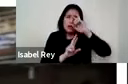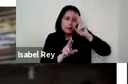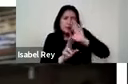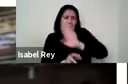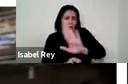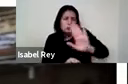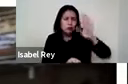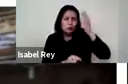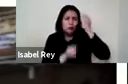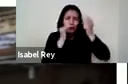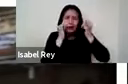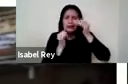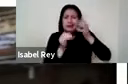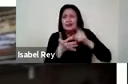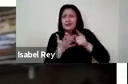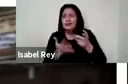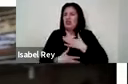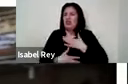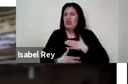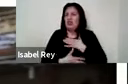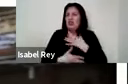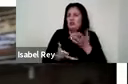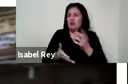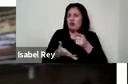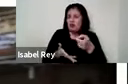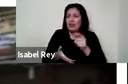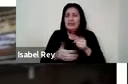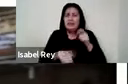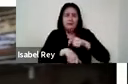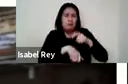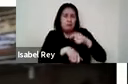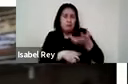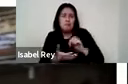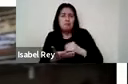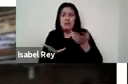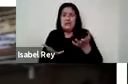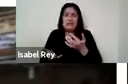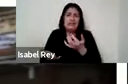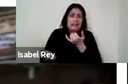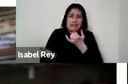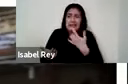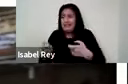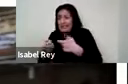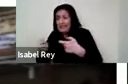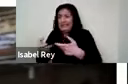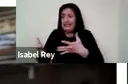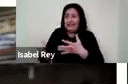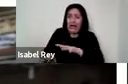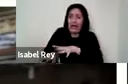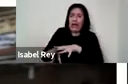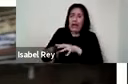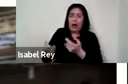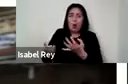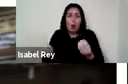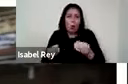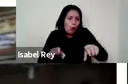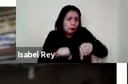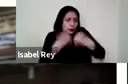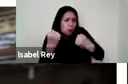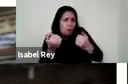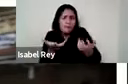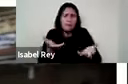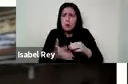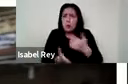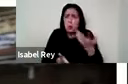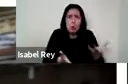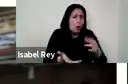ideas y sobre todo a disfrutar del, digamos, del momento, del fallo, si te pasó electricidad o si tal vez se rompió algo, si se volteó